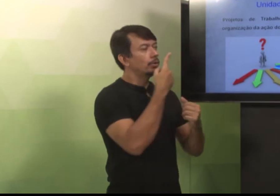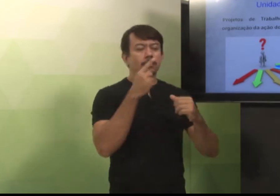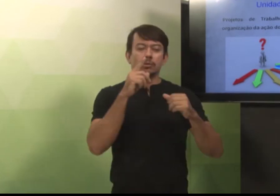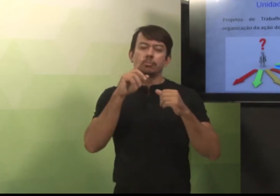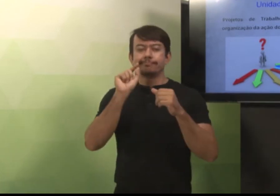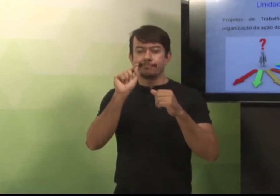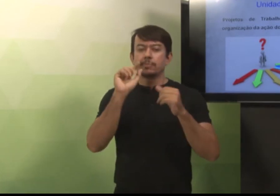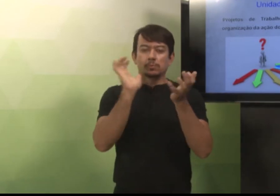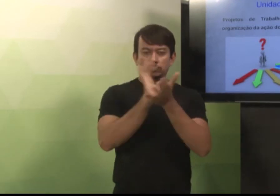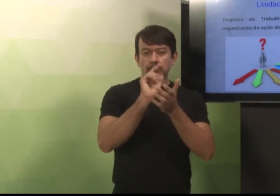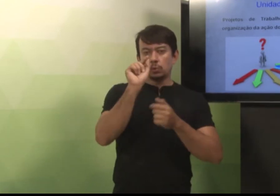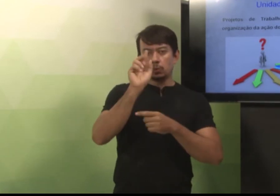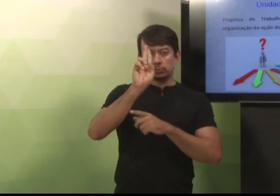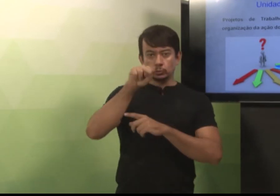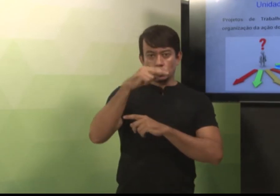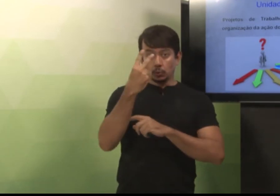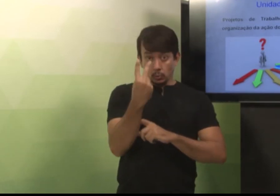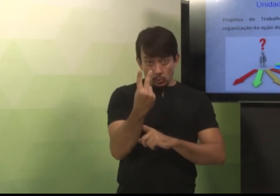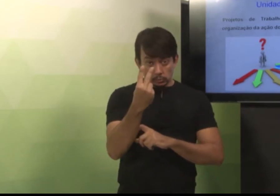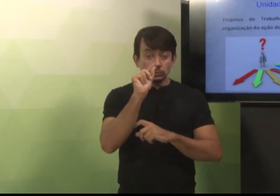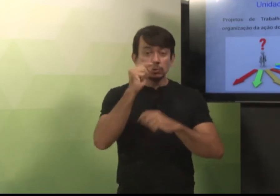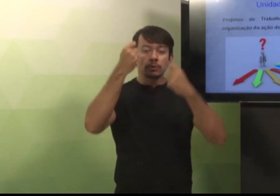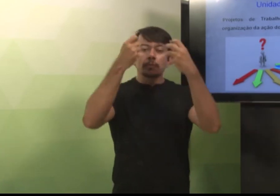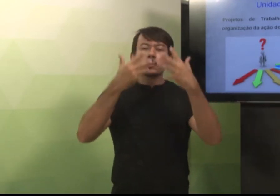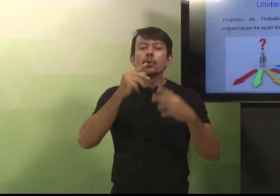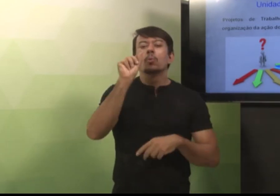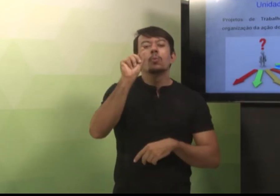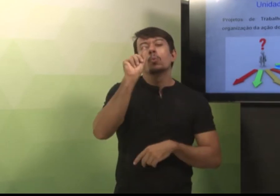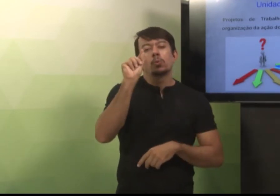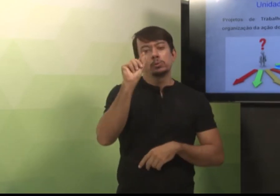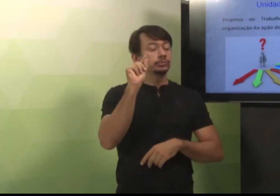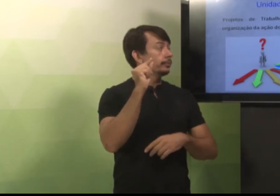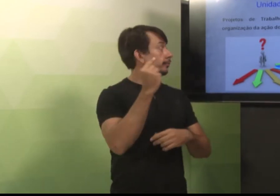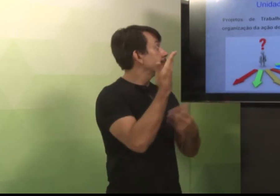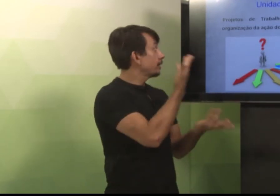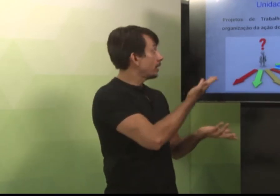Então, aqui na unidade 2, vamos explicar sobre